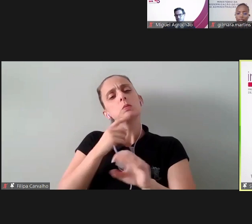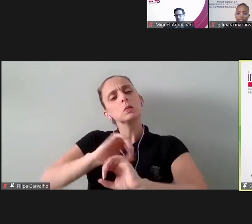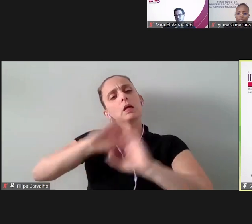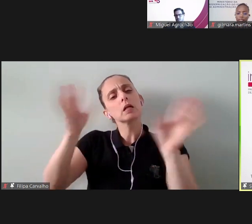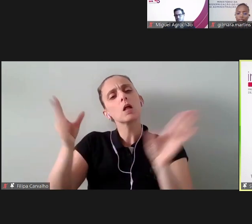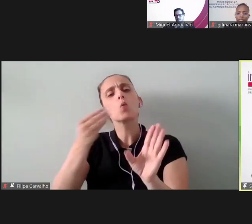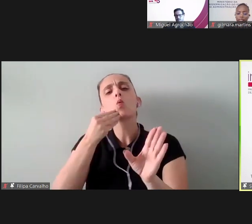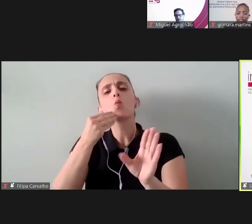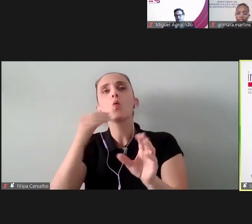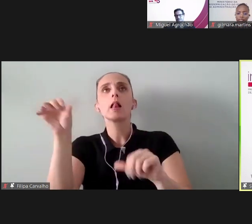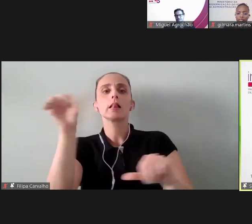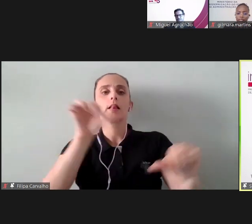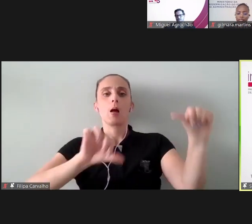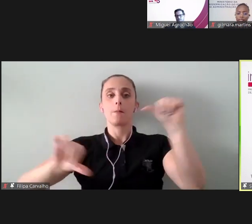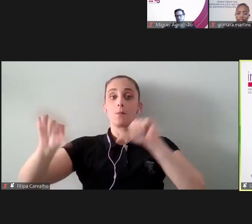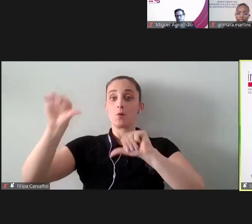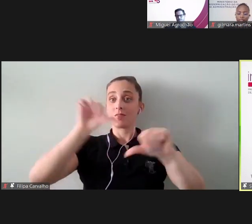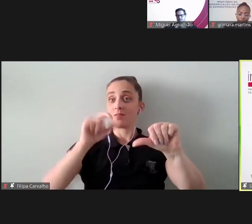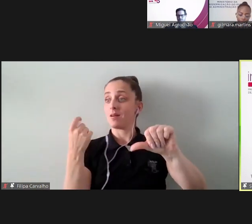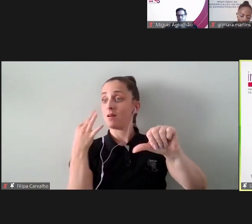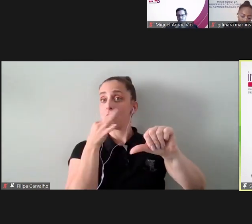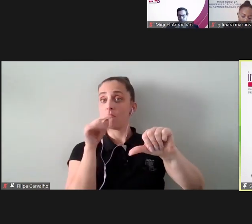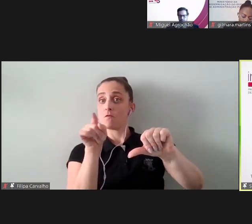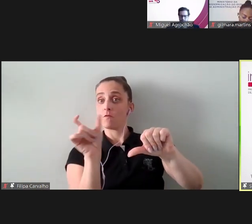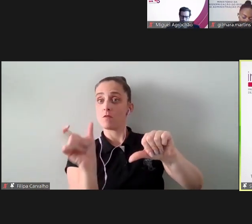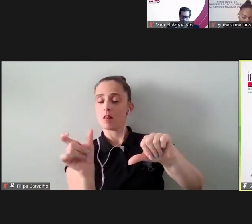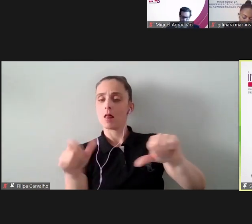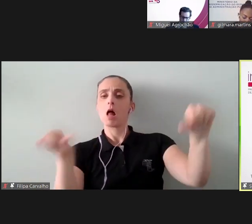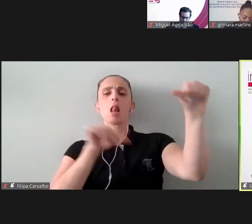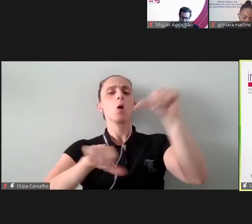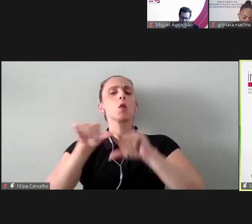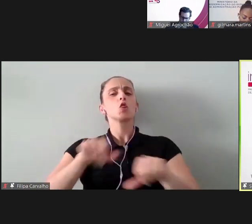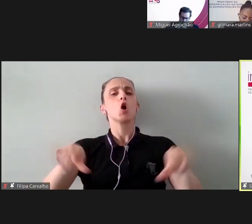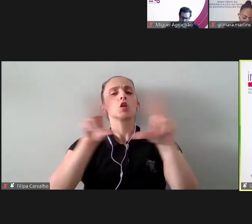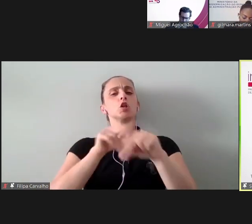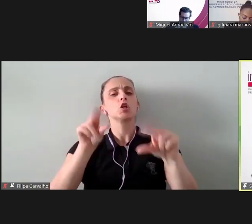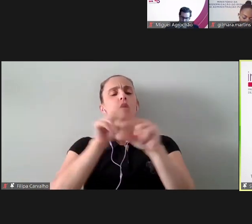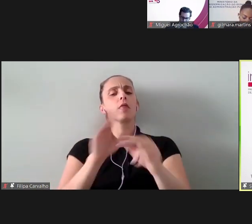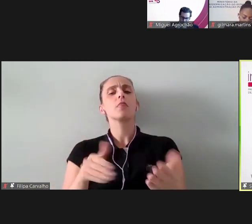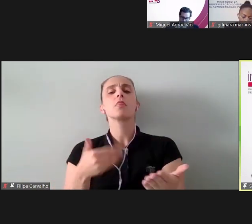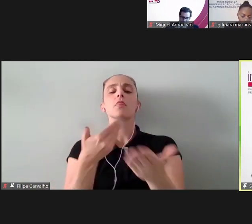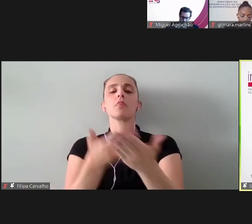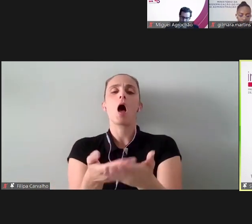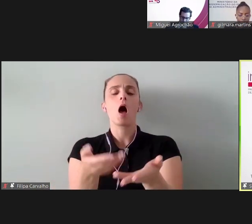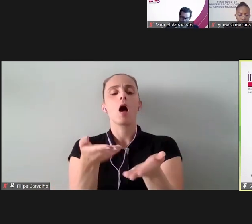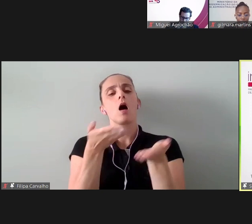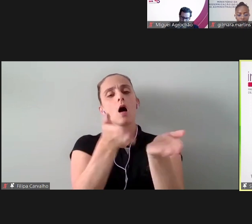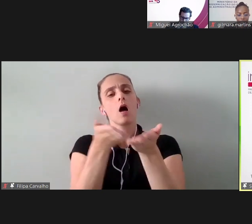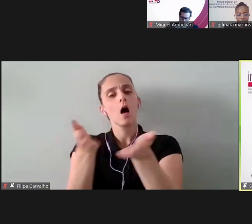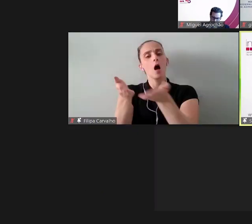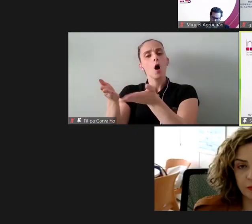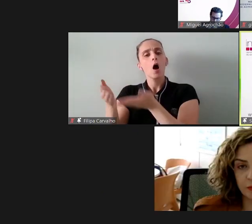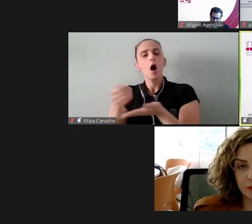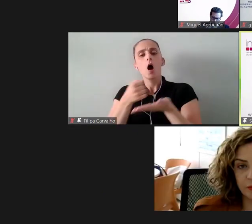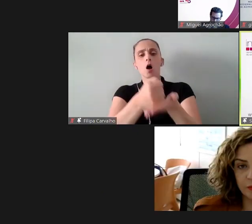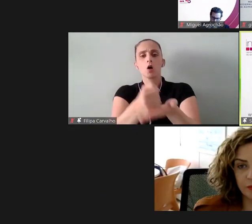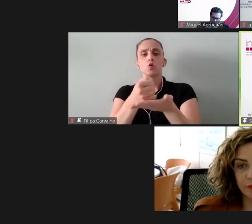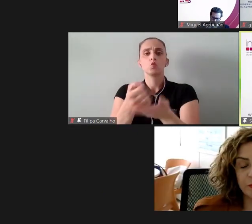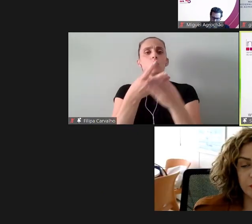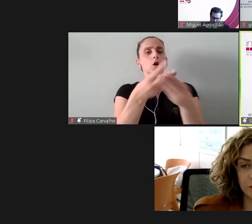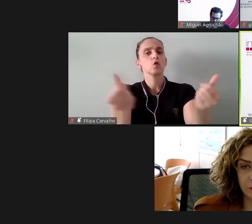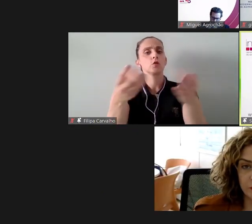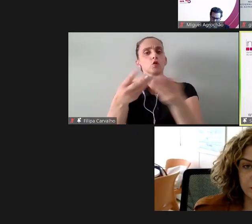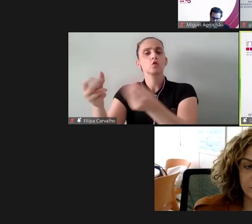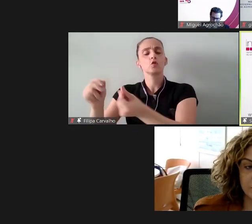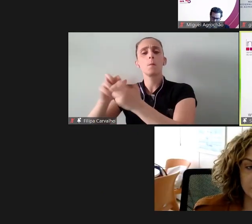este laboratório, por exemplo, que falou, Laboratório de Inovação, pode efetivamente ajudar a enfrentar estes problemas, estes